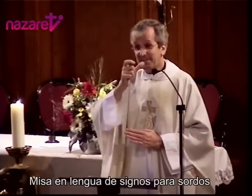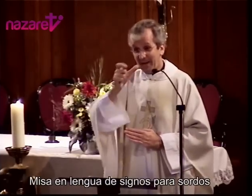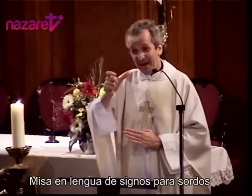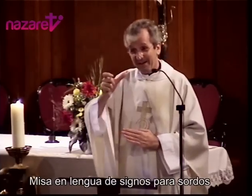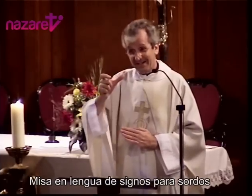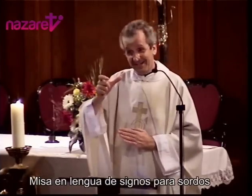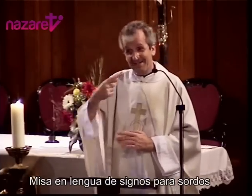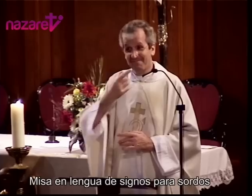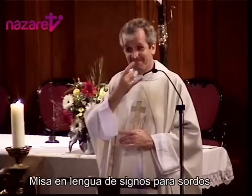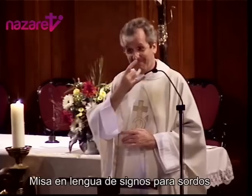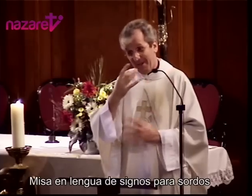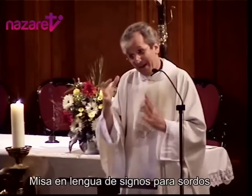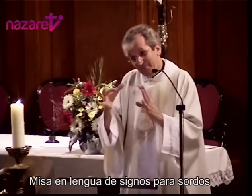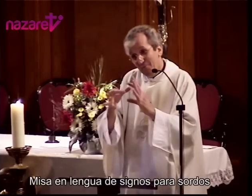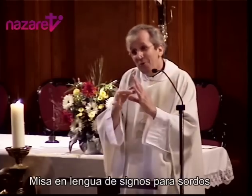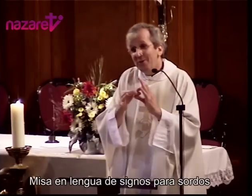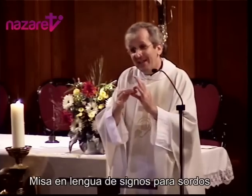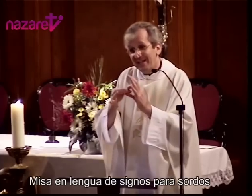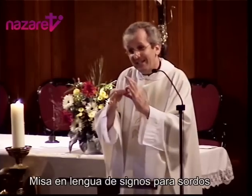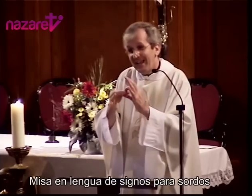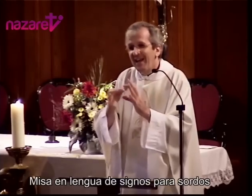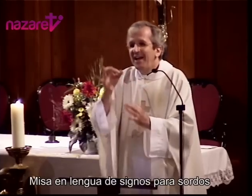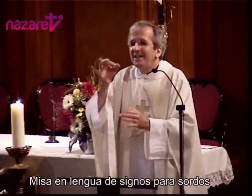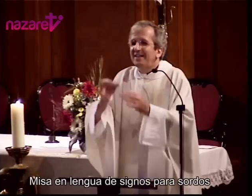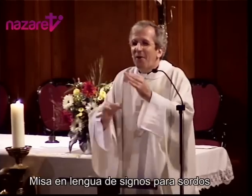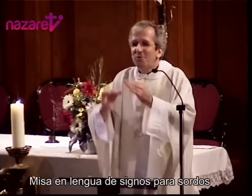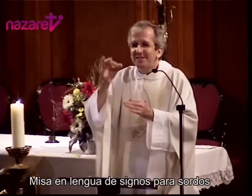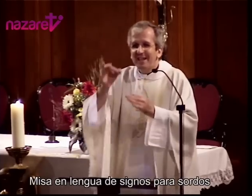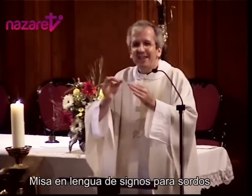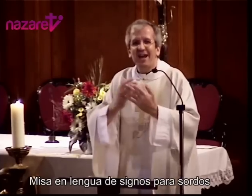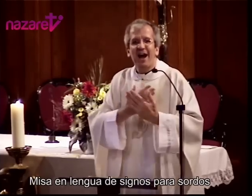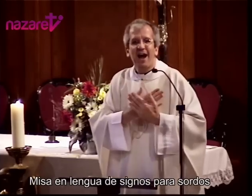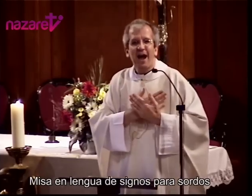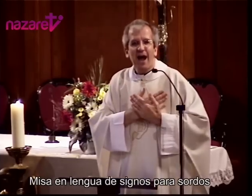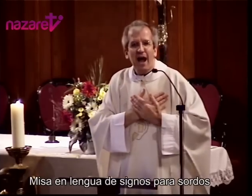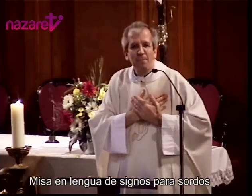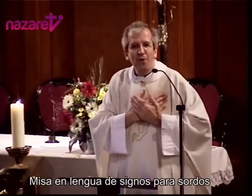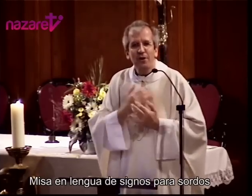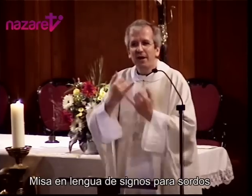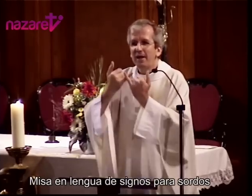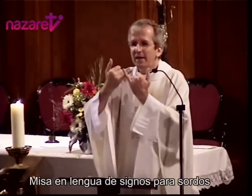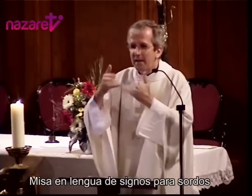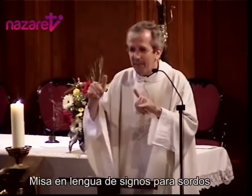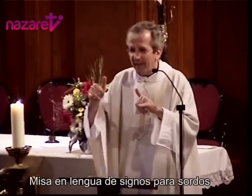palabras que van muy unidas de justicia, amor y paz.